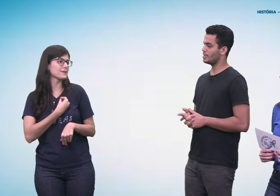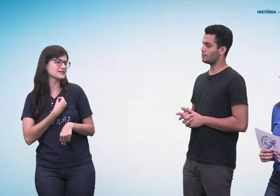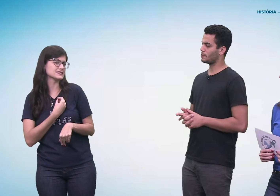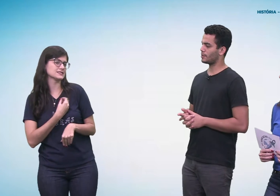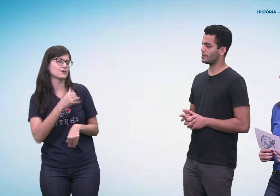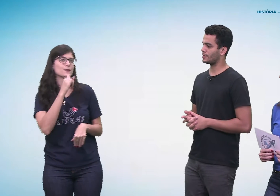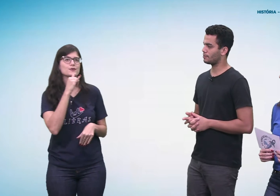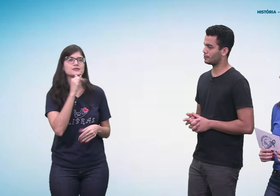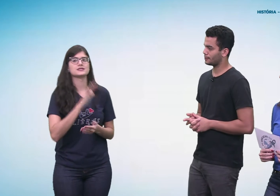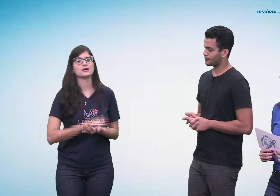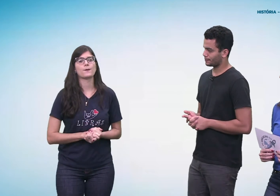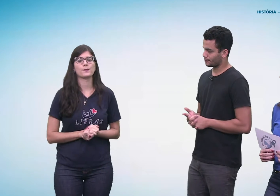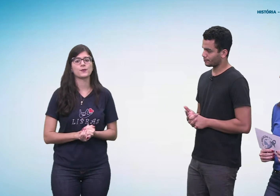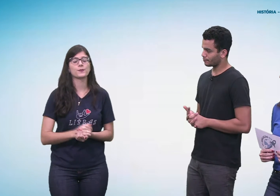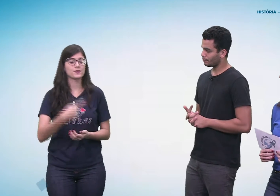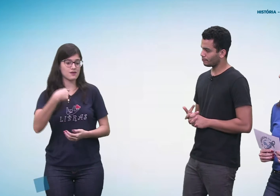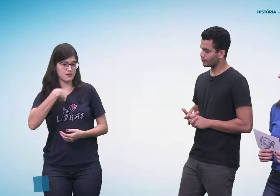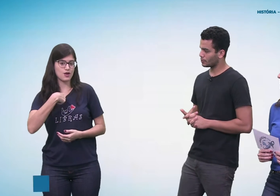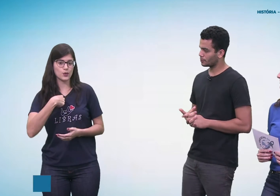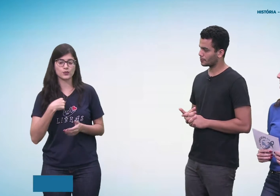simples, por exemplo.